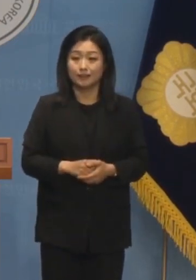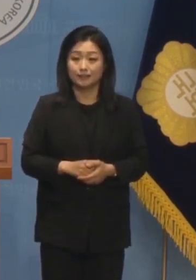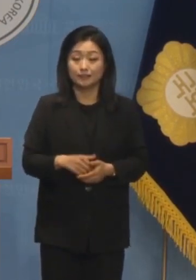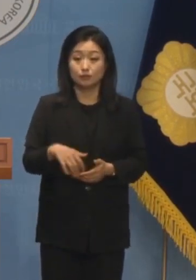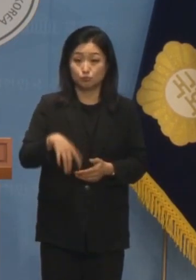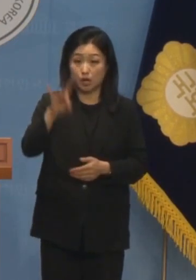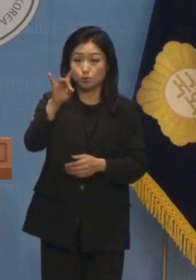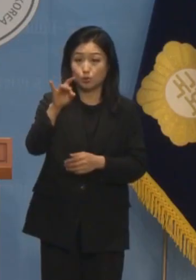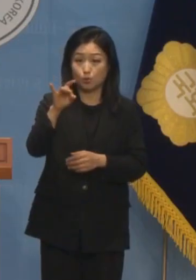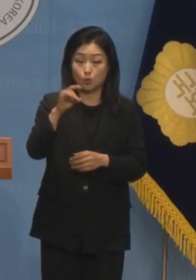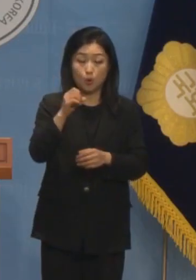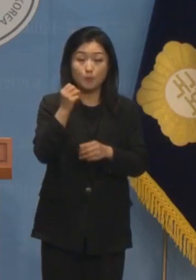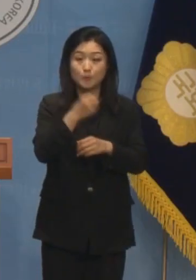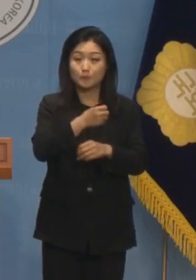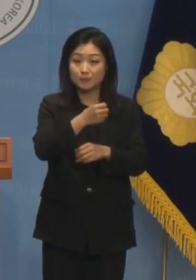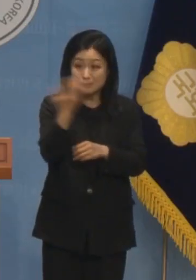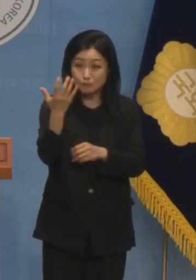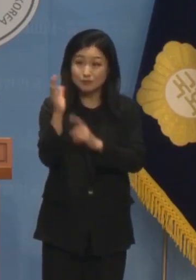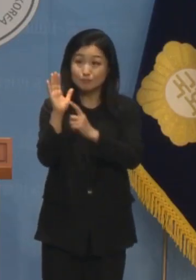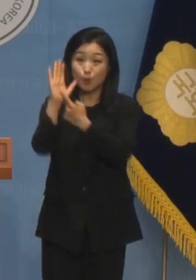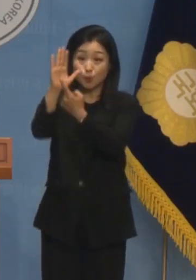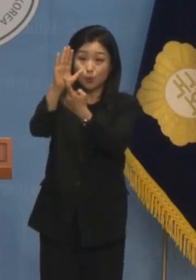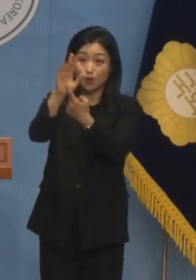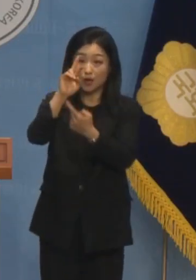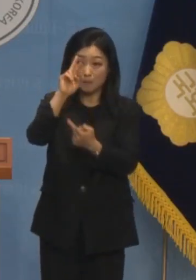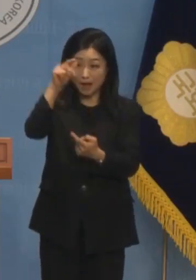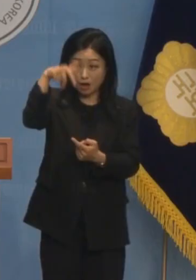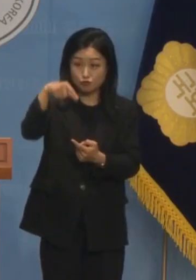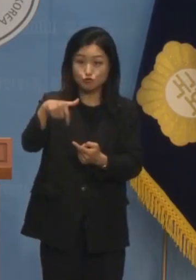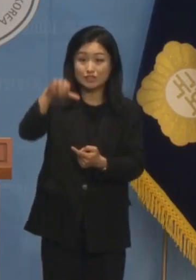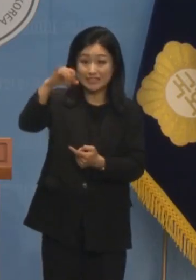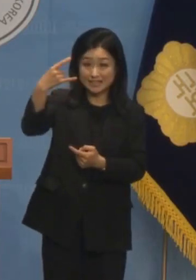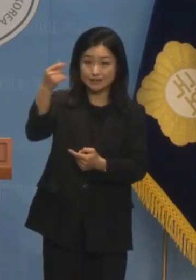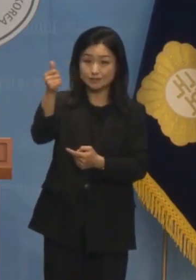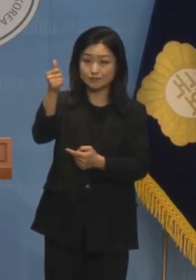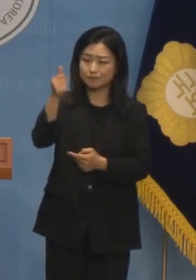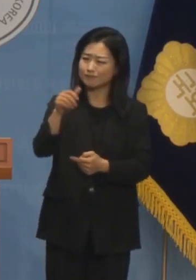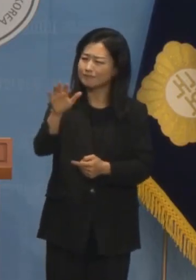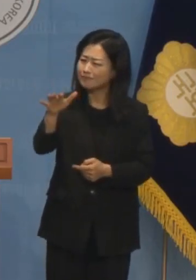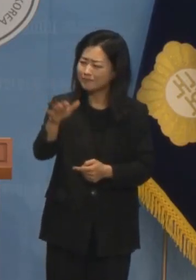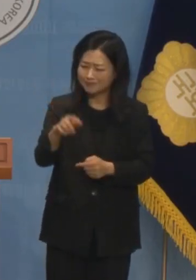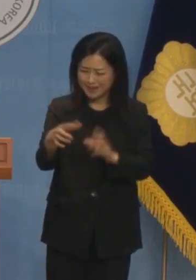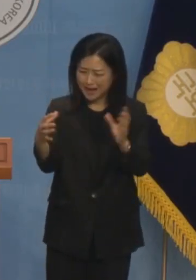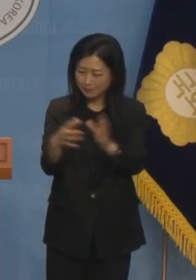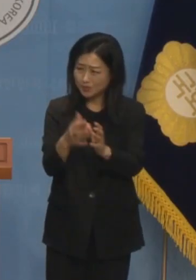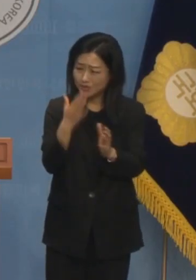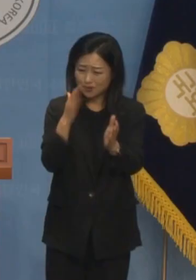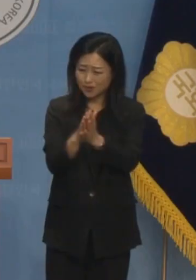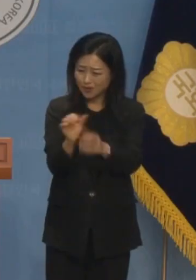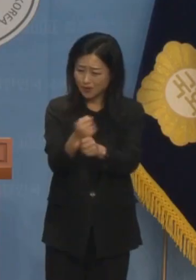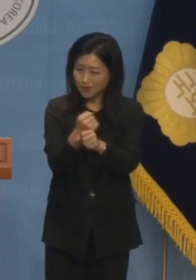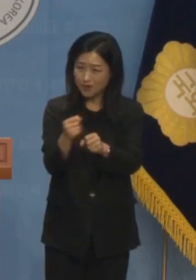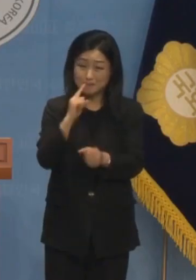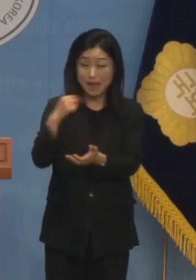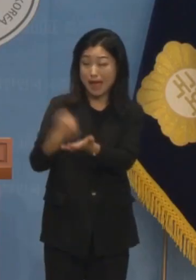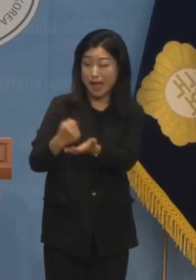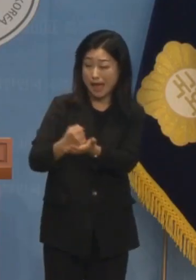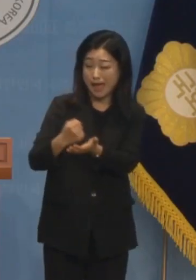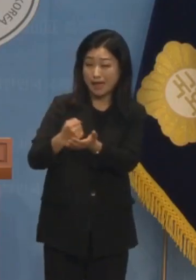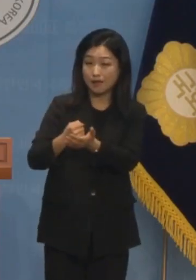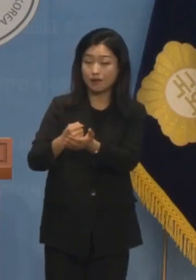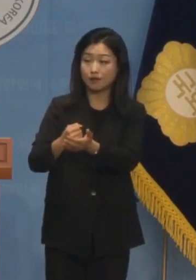최초로 보도한 조선일보 박국희 기자는 진 위원장과 조국 대표의 발언을 뭉뚱그려 외모를 비하했다고